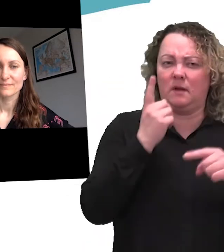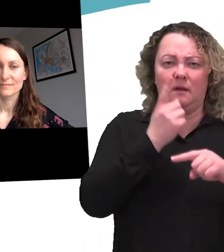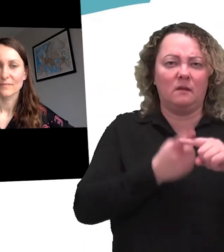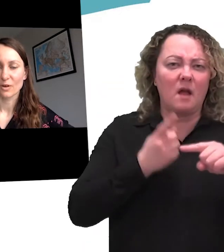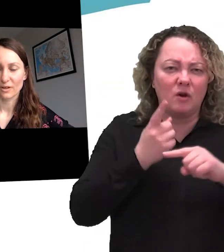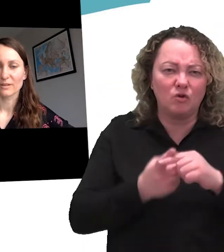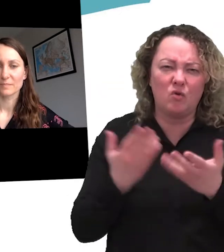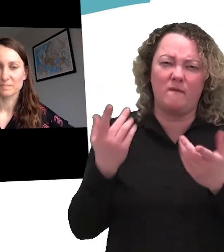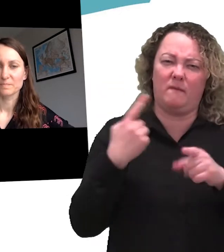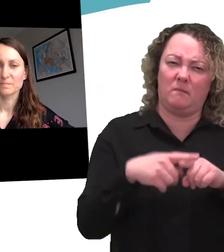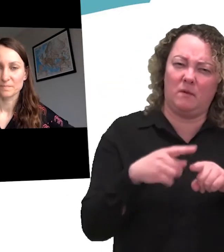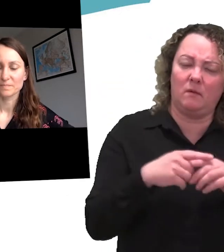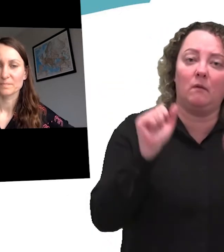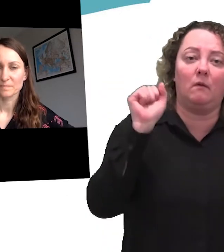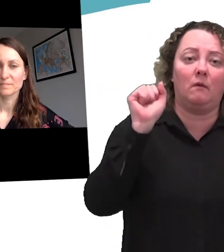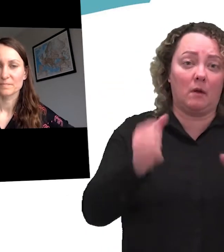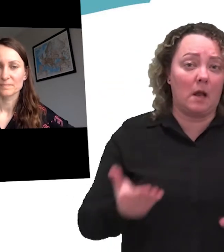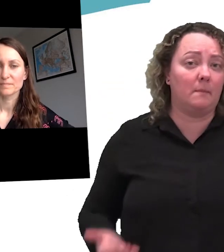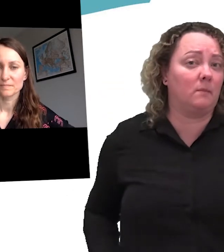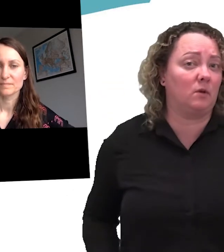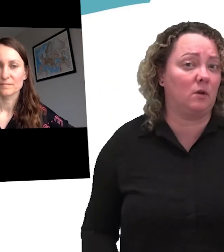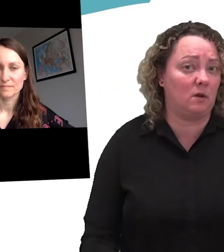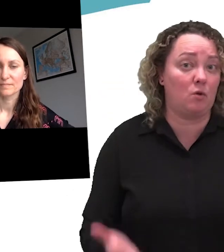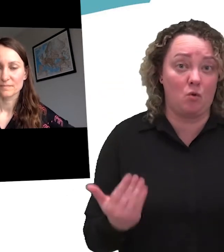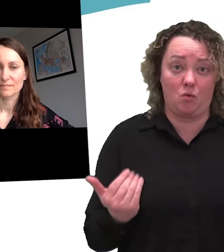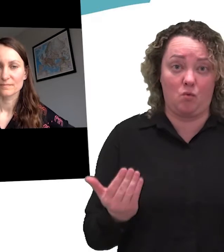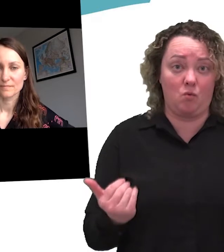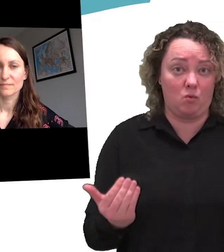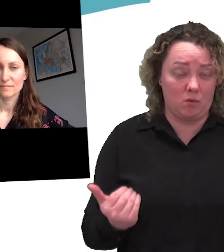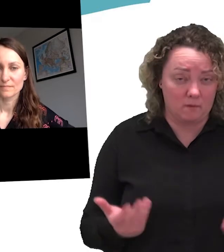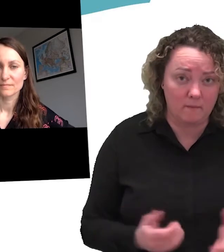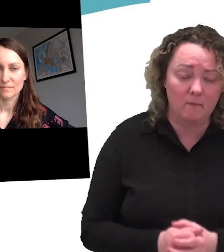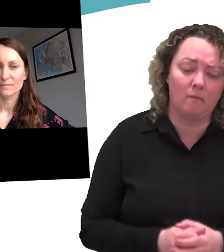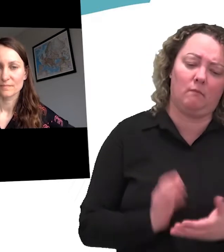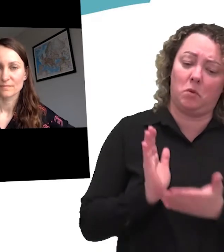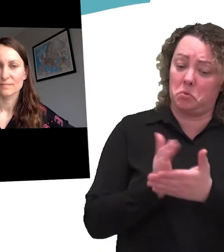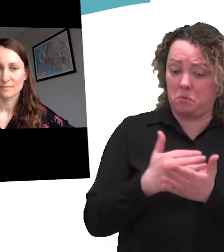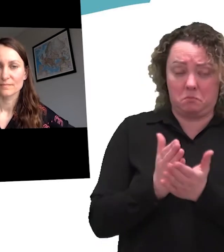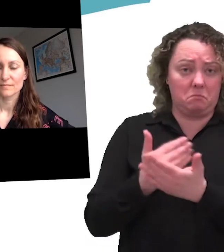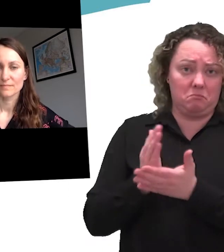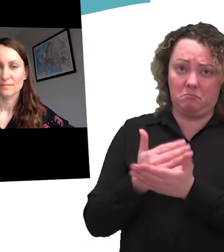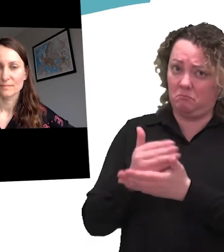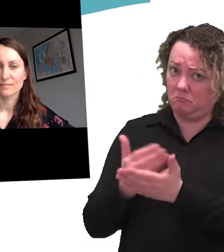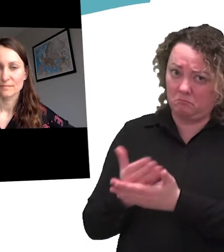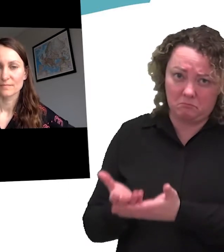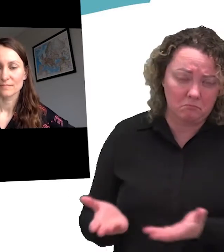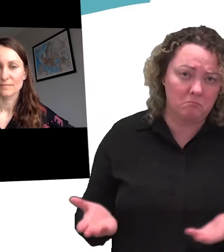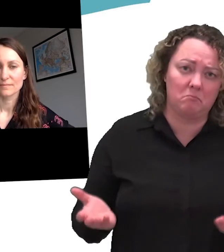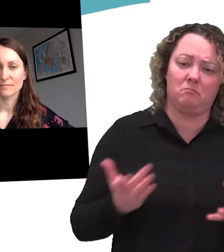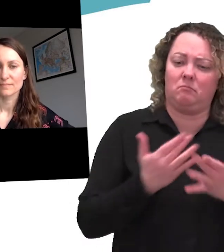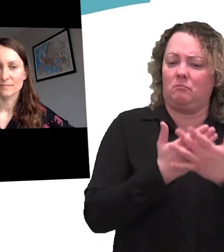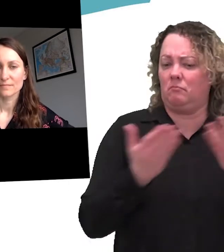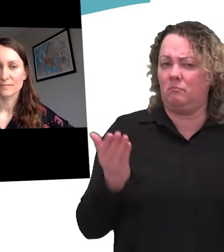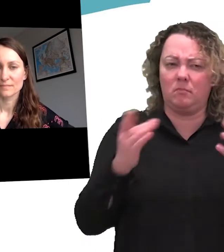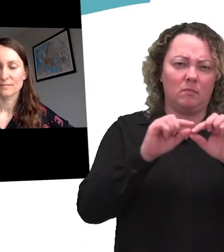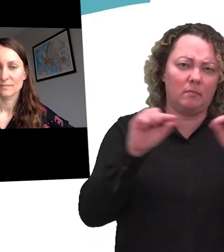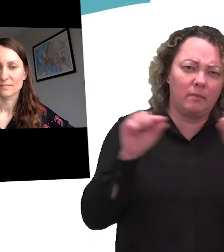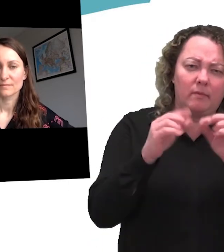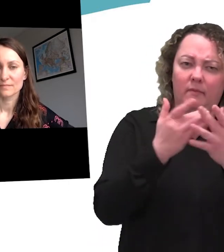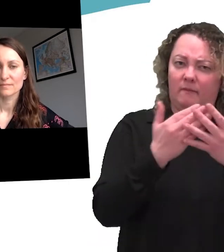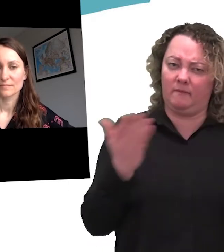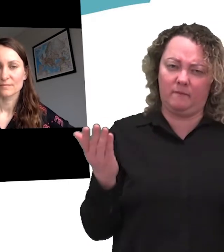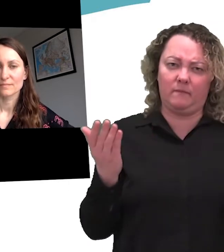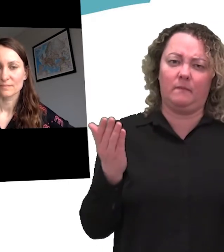orkaitai. Orkaitai. Paimam jo supjaustom, būna pjaustiklės pagaliukais, kad pjaustom, supjaustom,